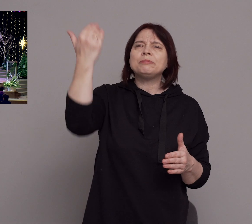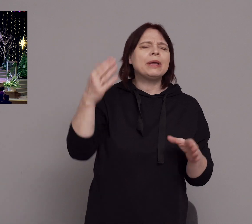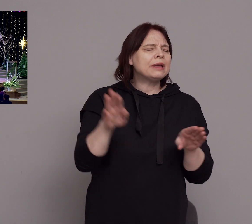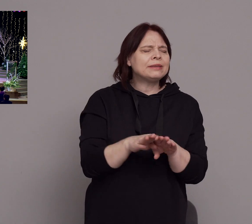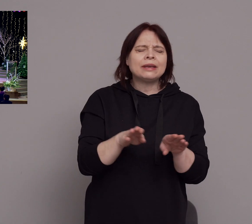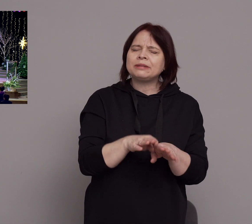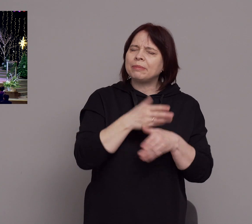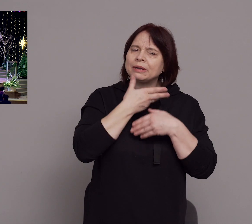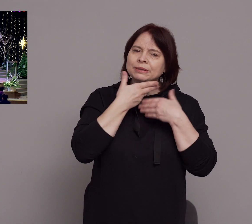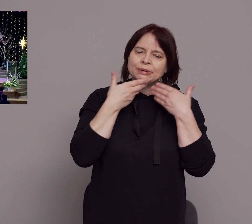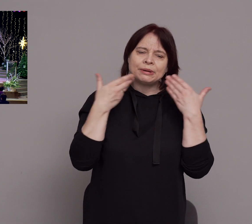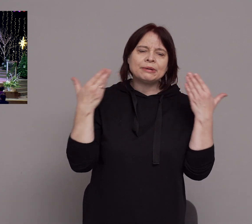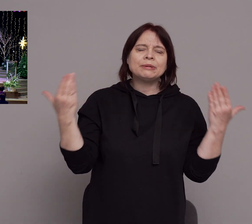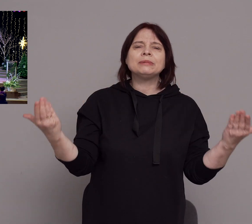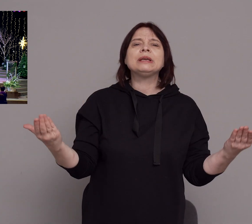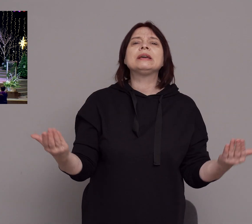равных, тебе не